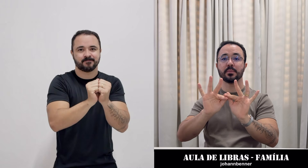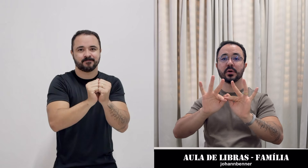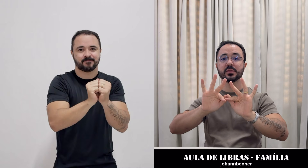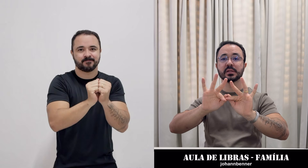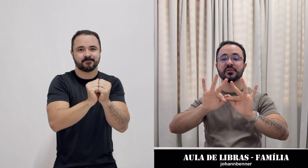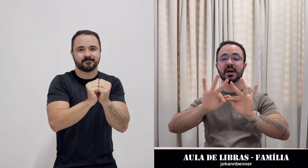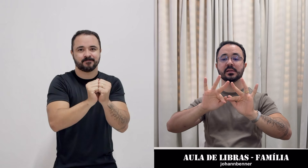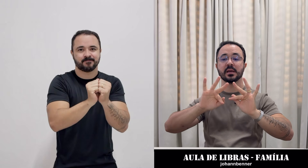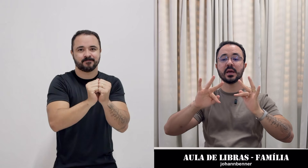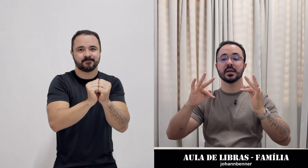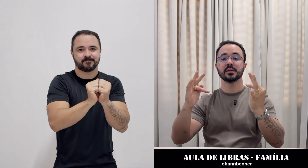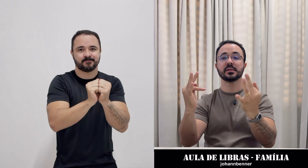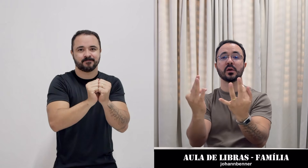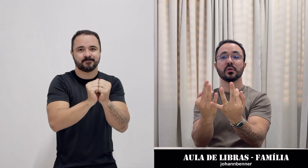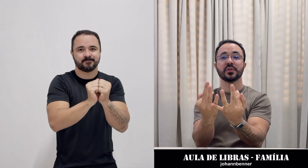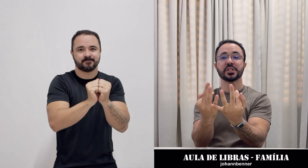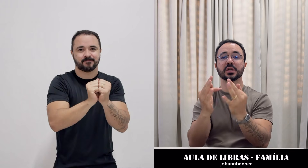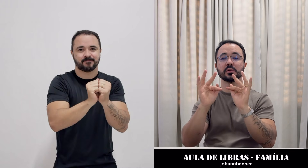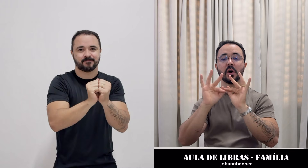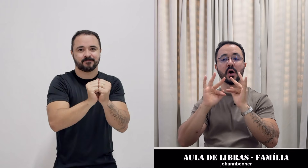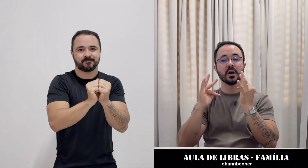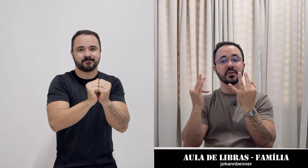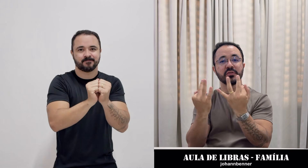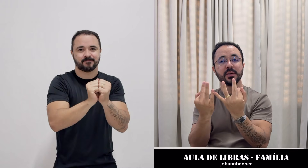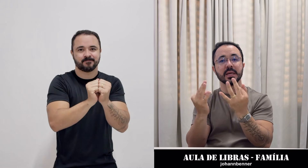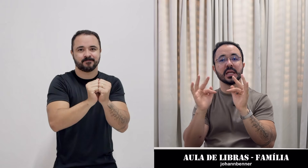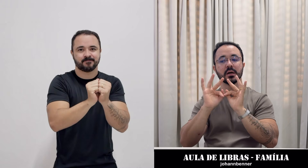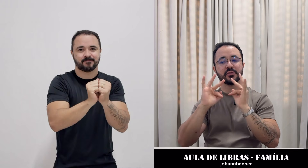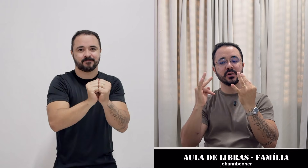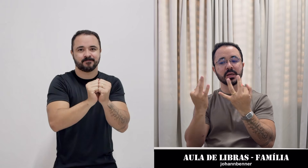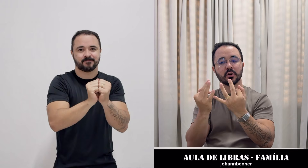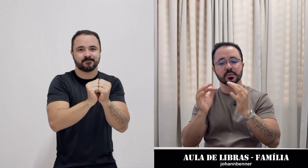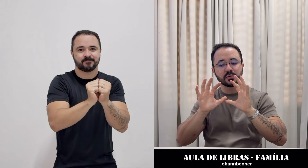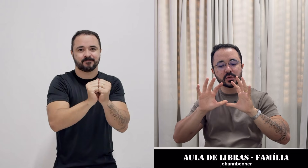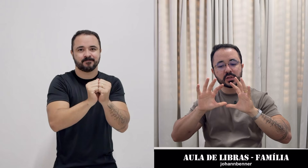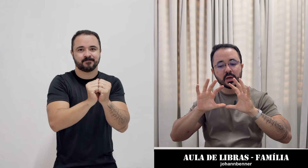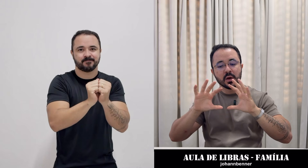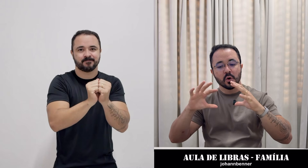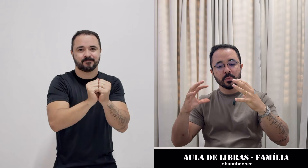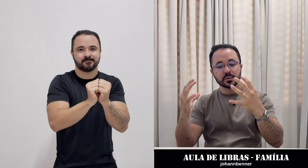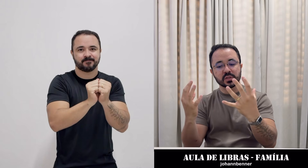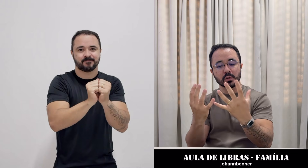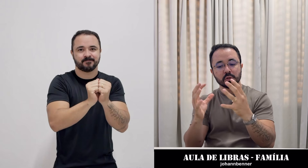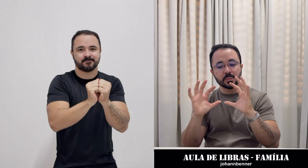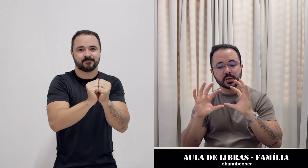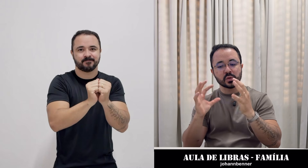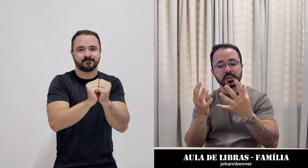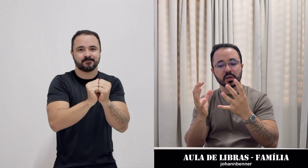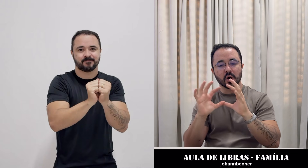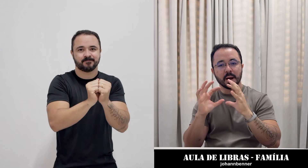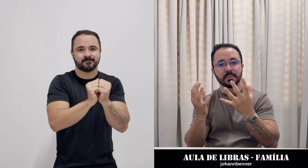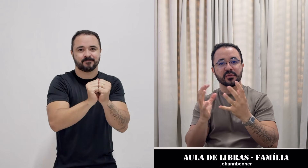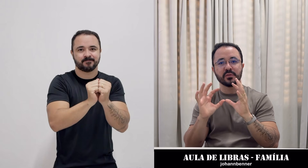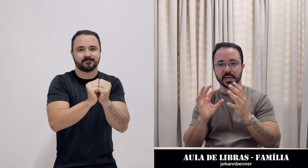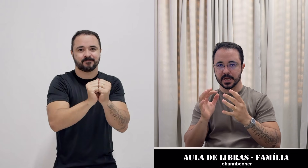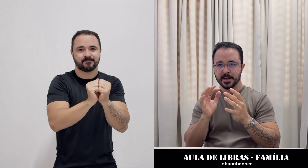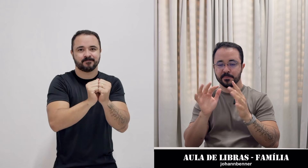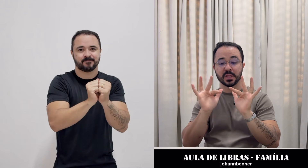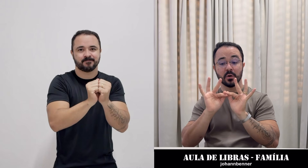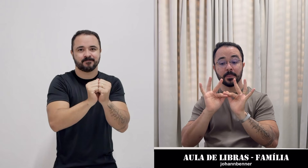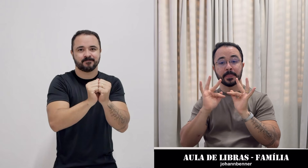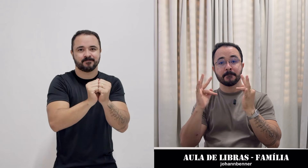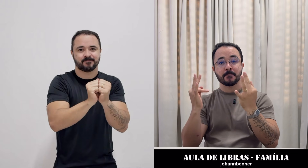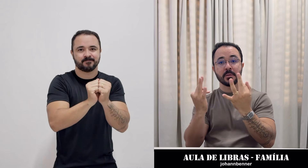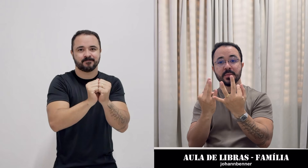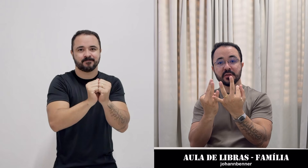duas e depois você faz esse círculo fechando, ó. Família, família, como se fosse o meu círculo de pessoas aqui, ó. A minha família.